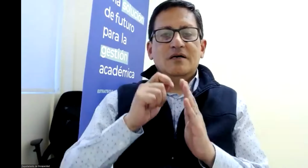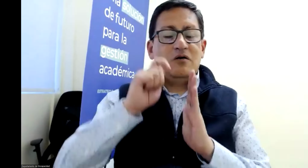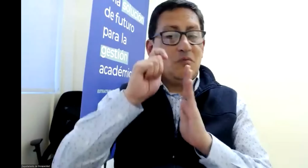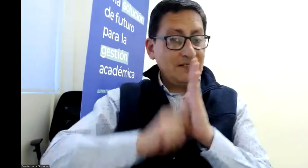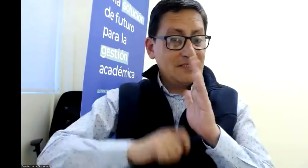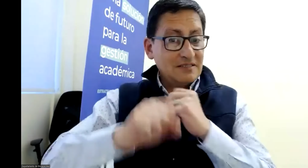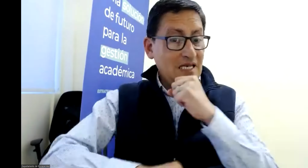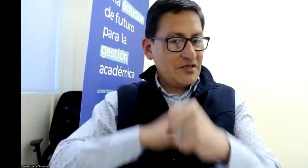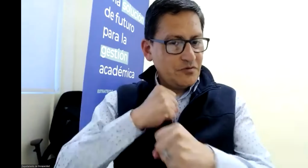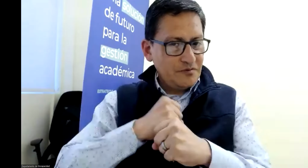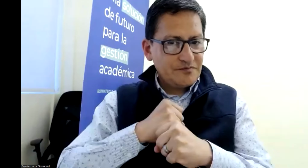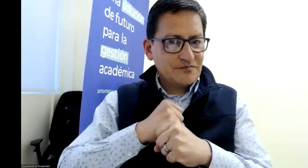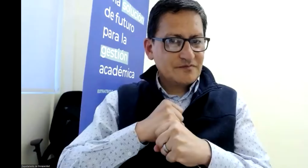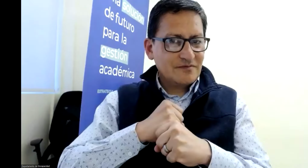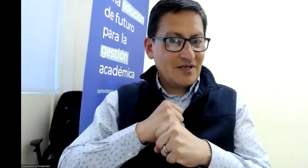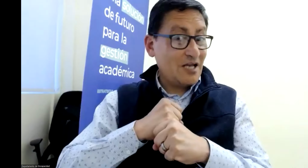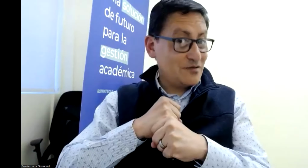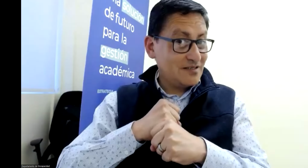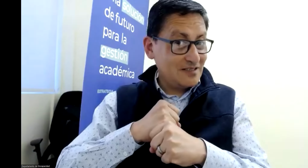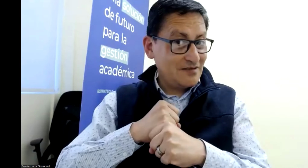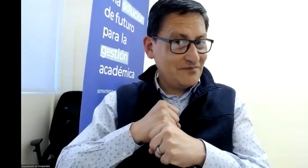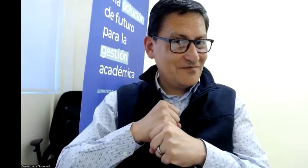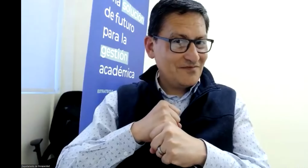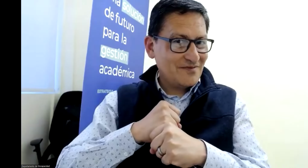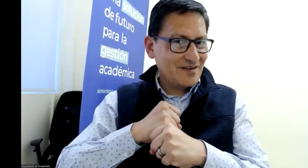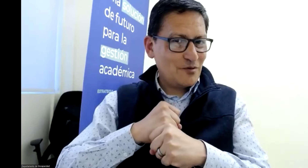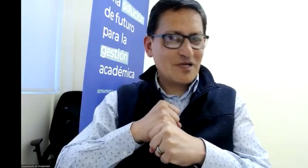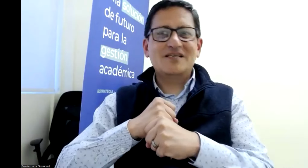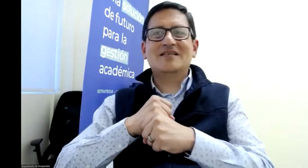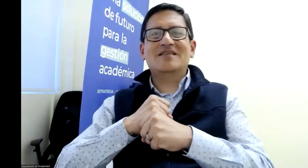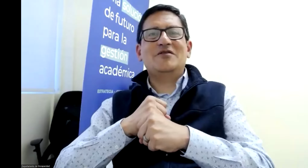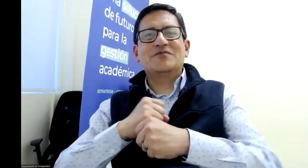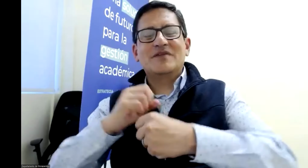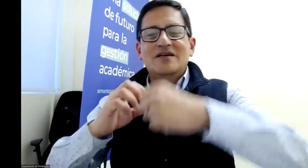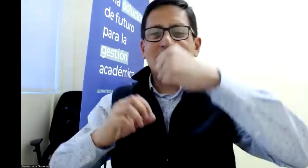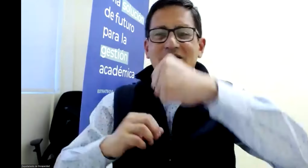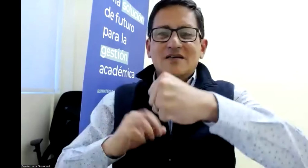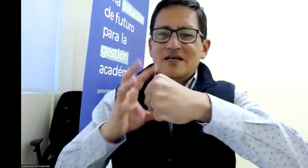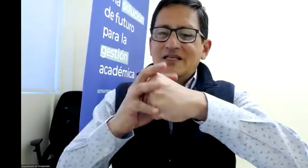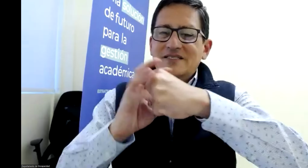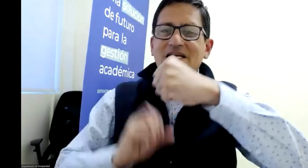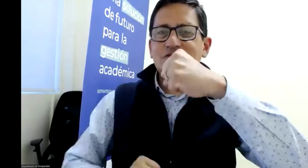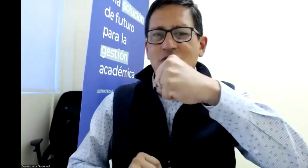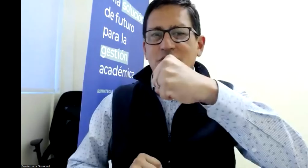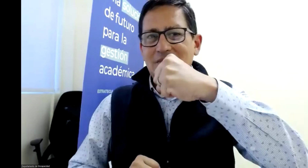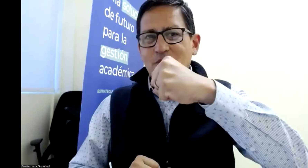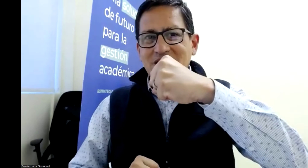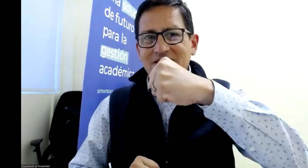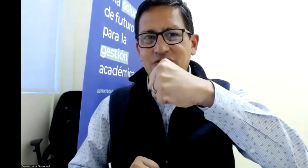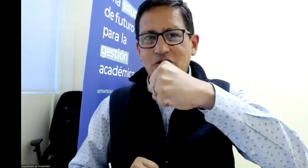los meses del año año se dice así ¿por qué se dice así año? este sería el sol la mano pasiva es el